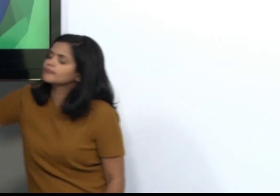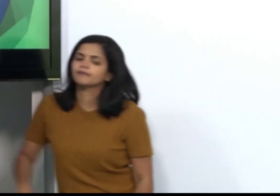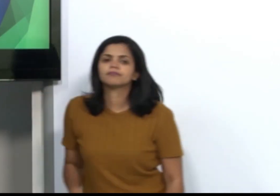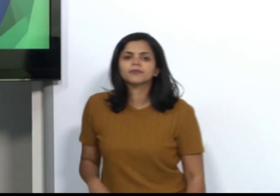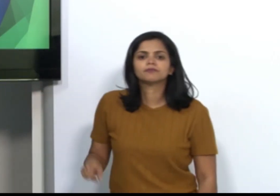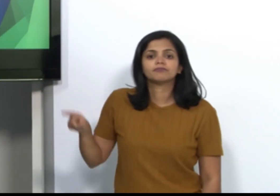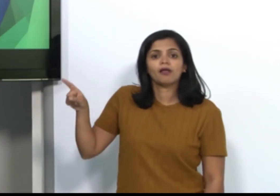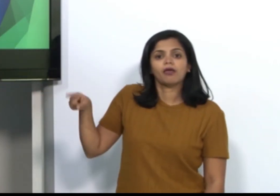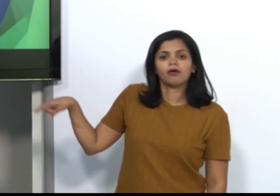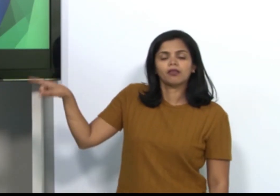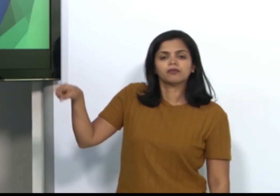Vejam aqui.